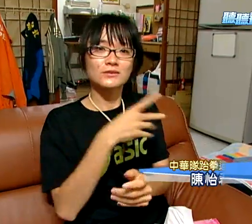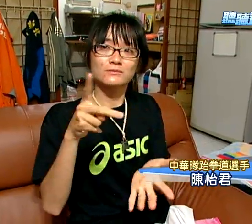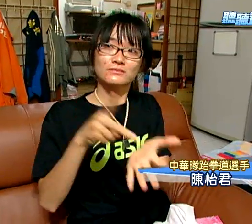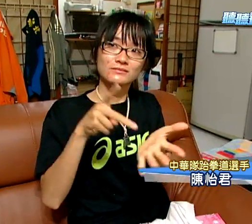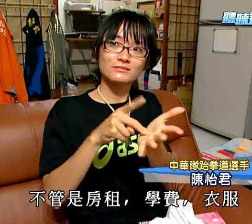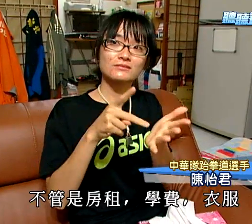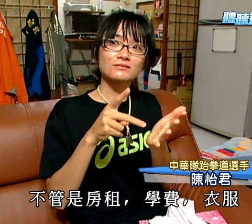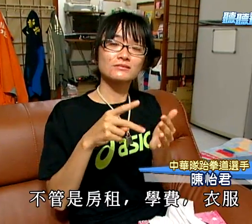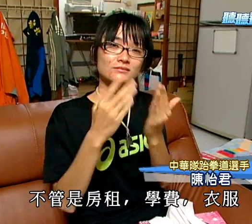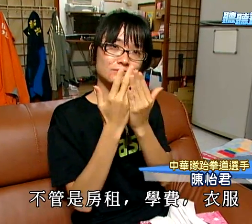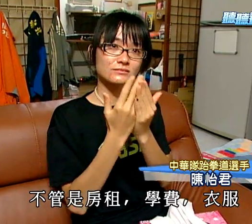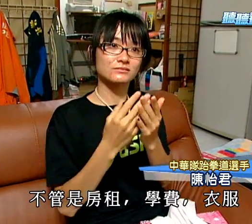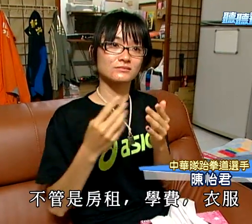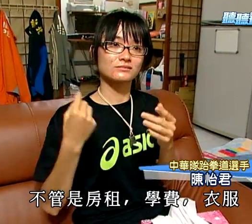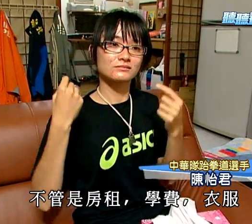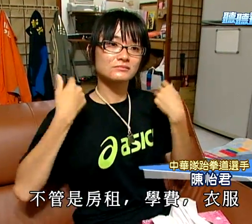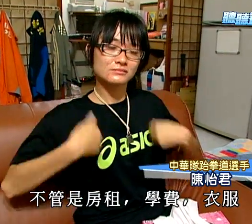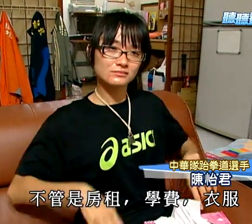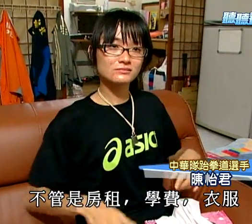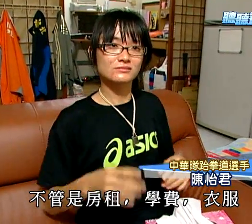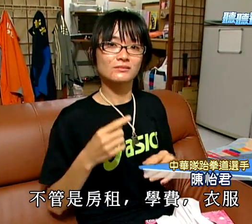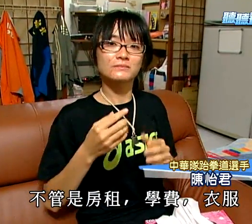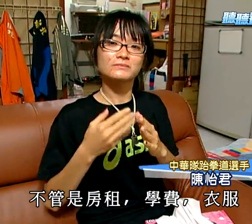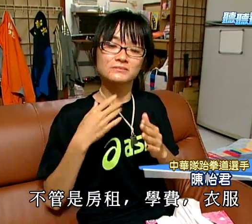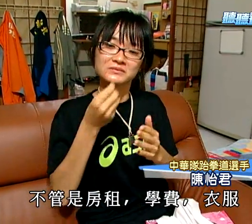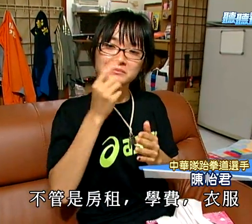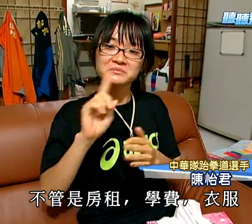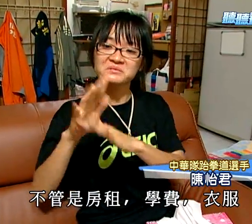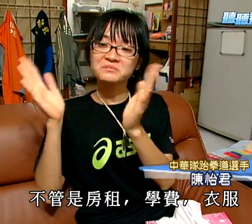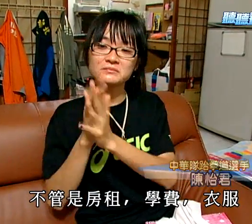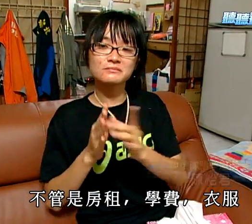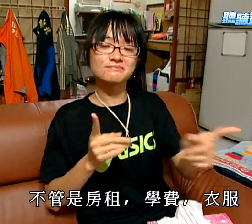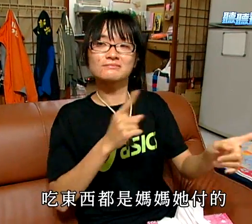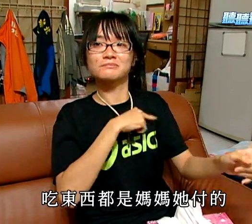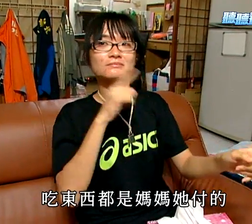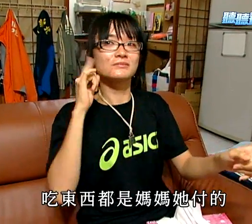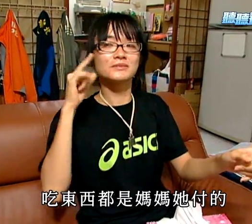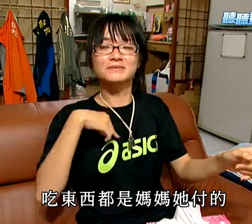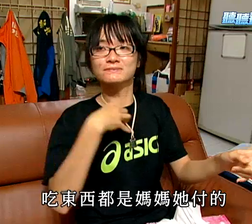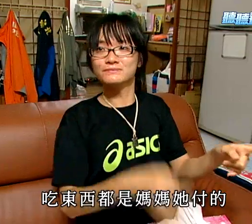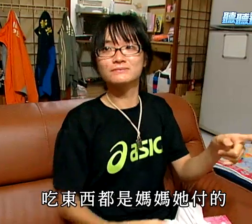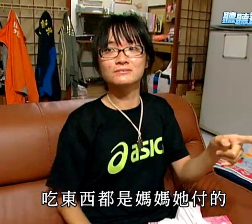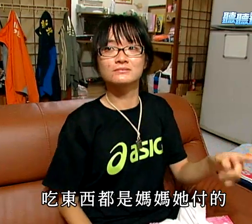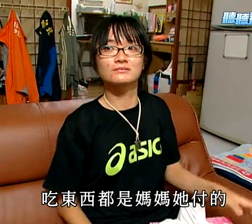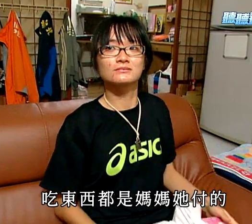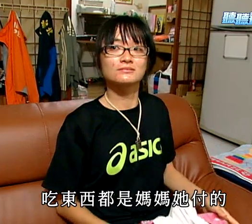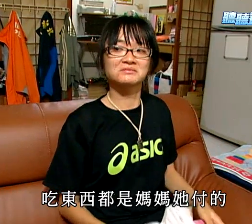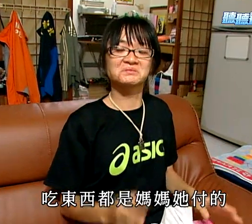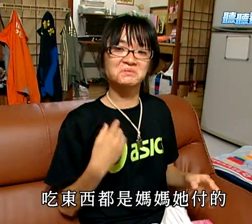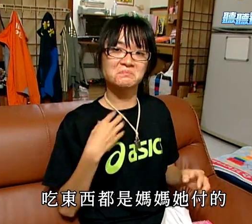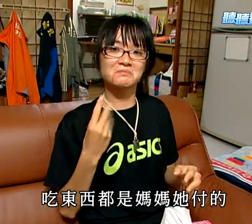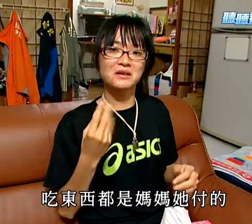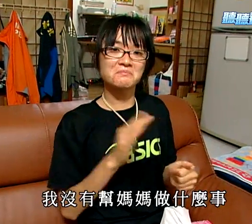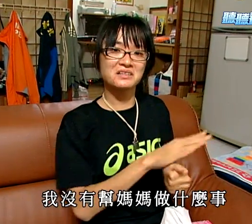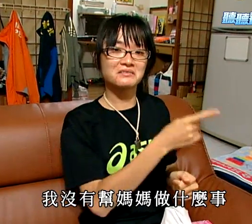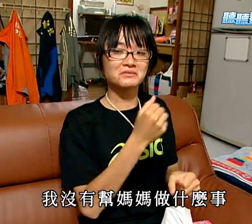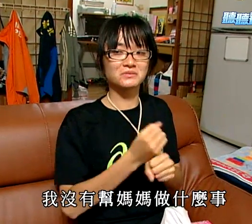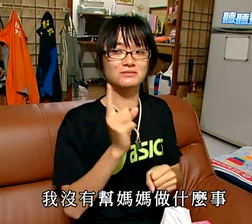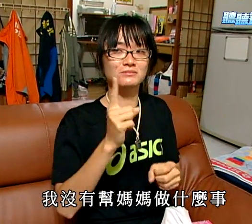不管是房租、学费、衣服、吃东西，都是妈妈她付的。我没有帮妈妈做